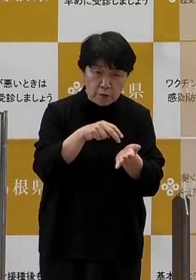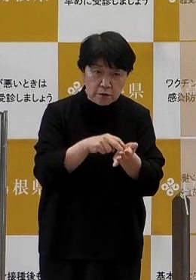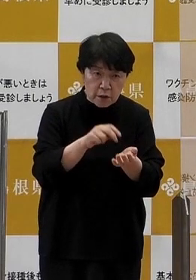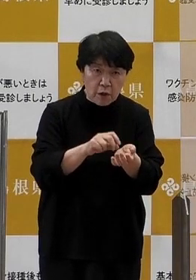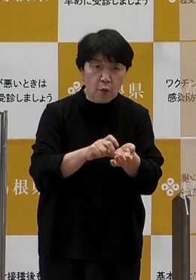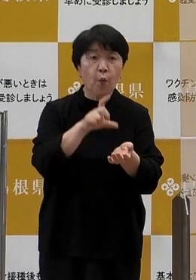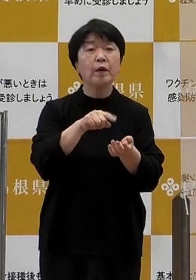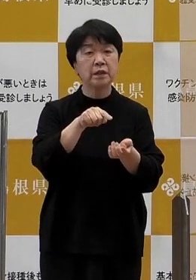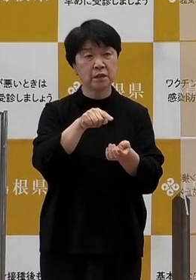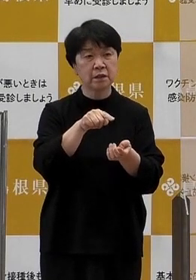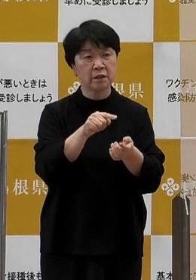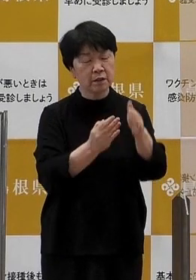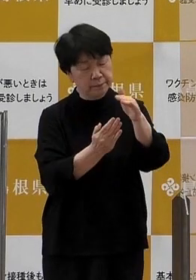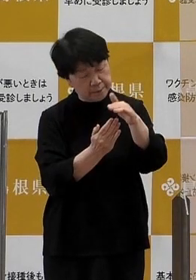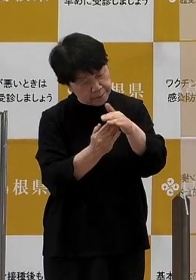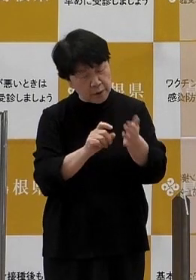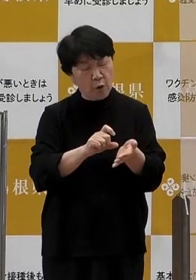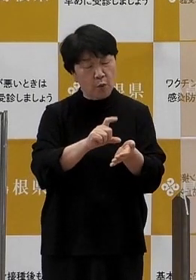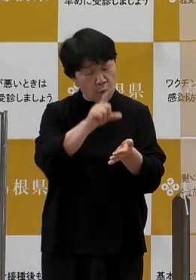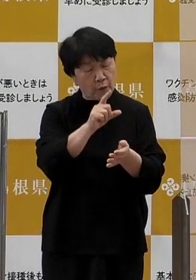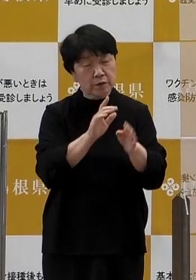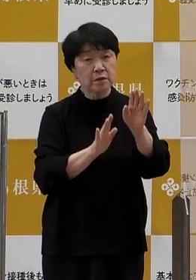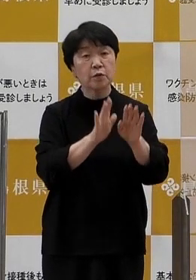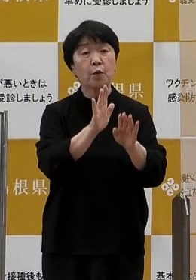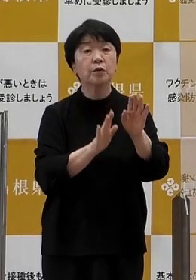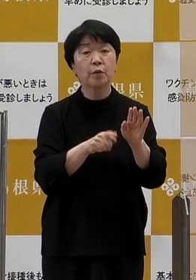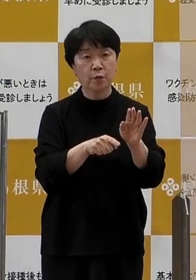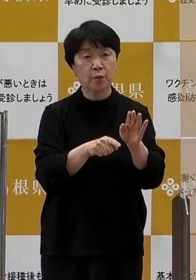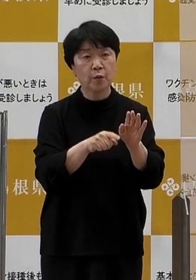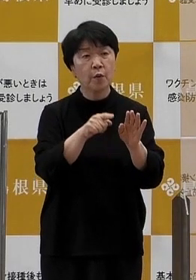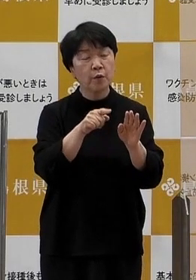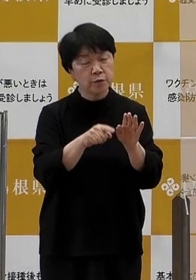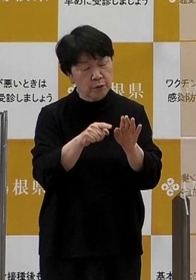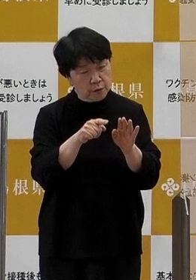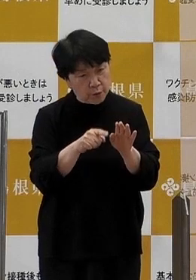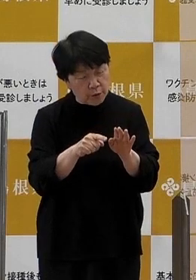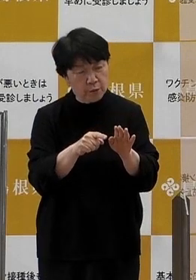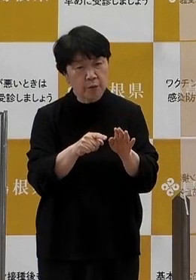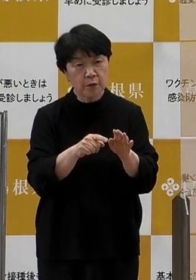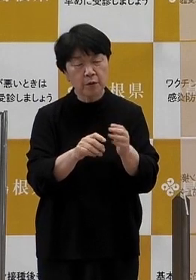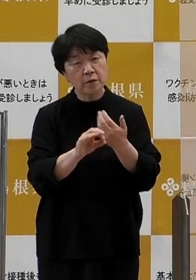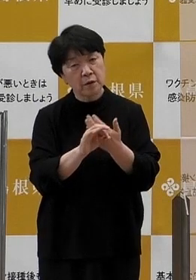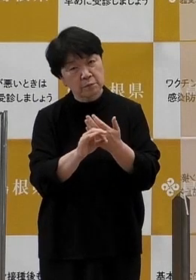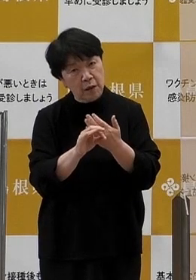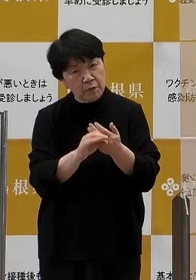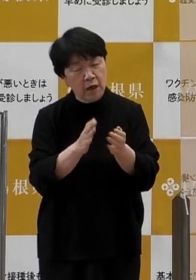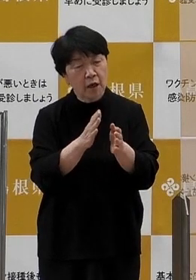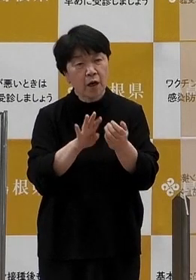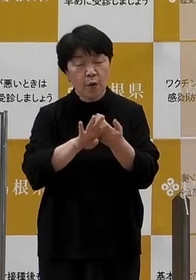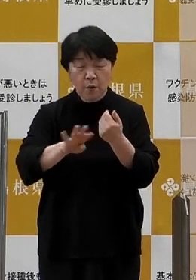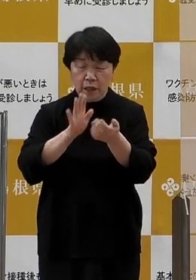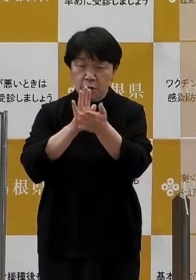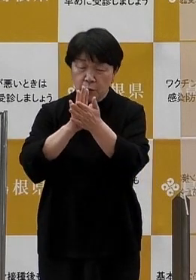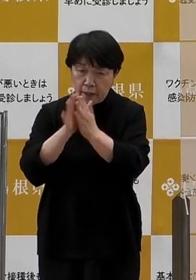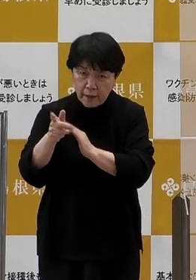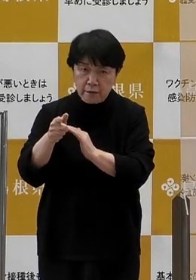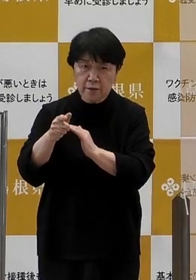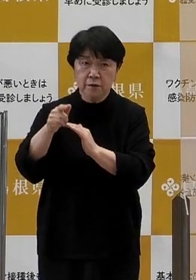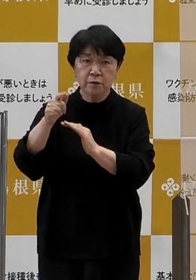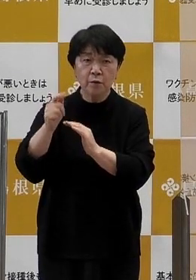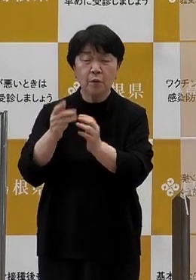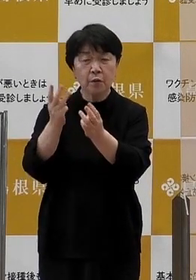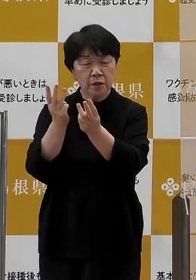はないということで、県民の皆さんに、ぜひとも他の県とか、多くの県、それから全国的なスタンダードからす